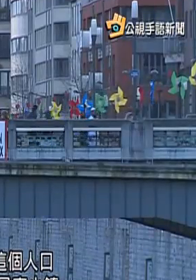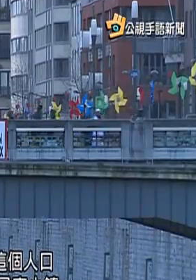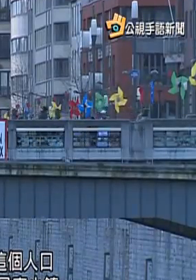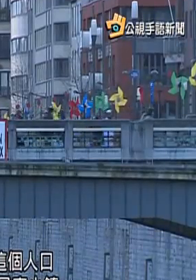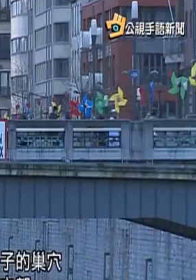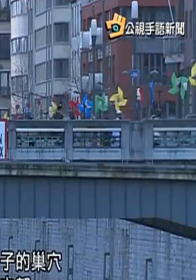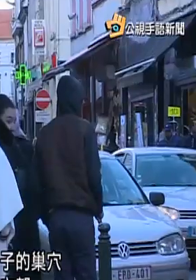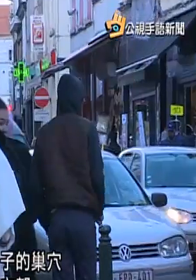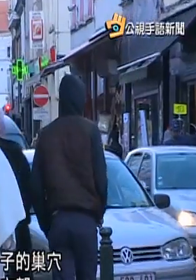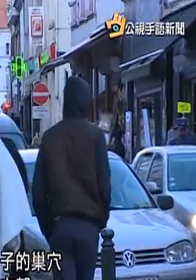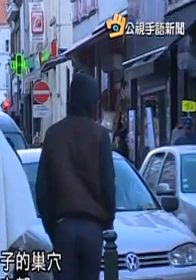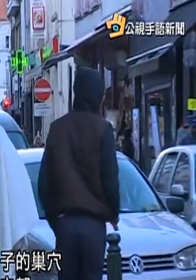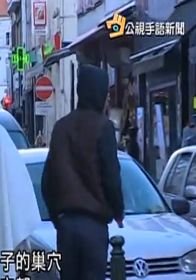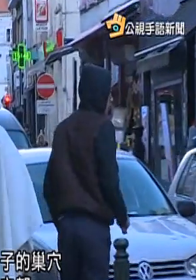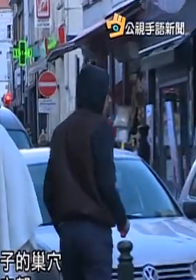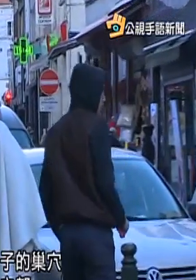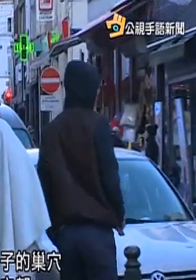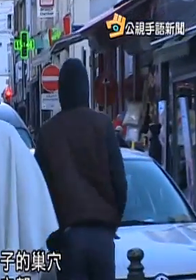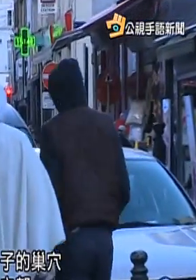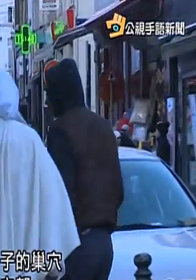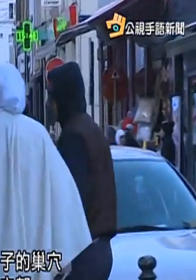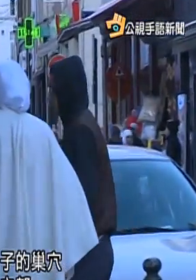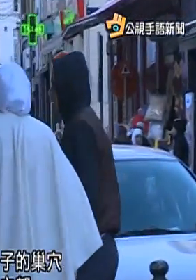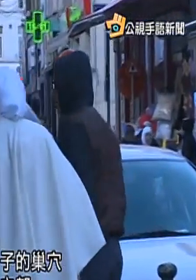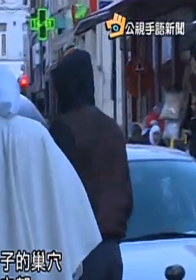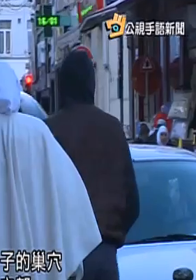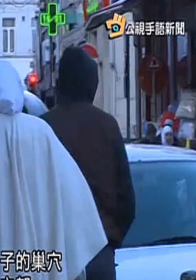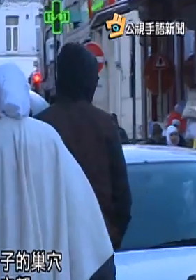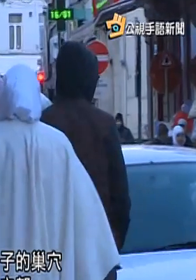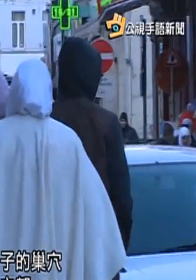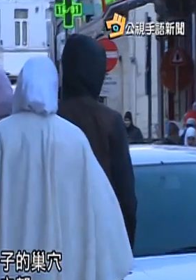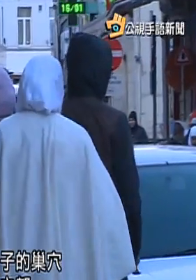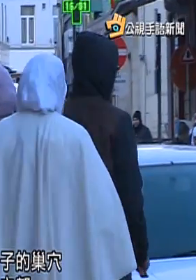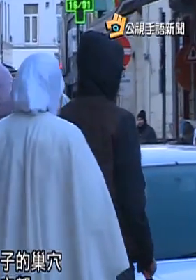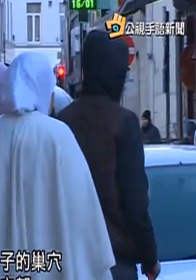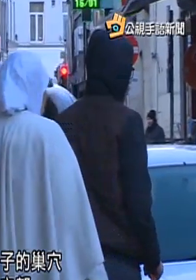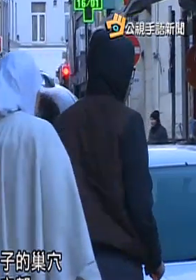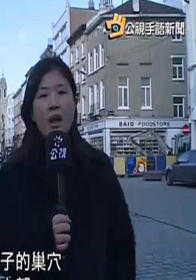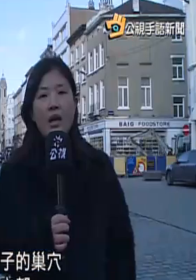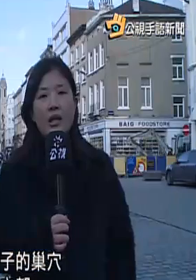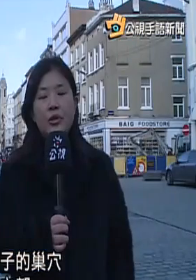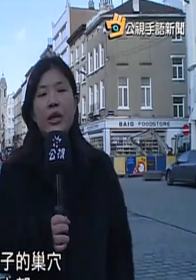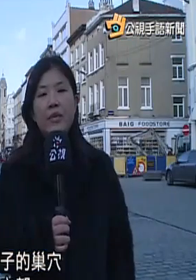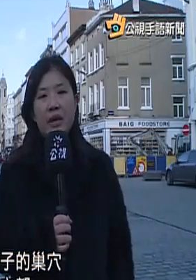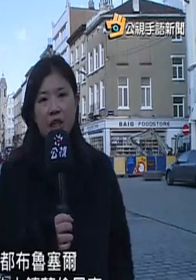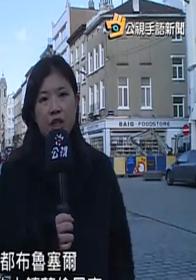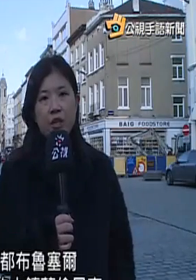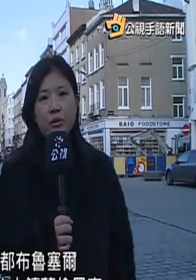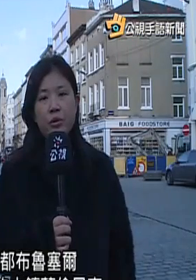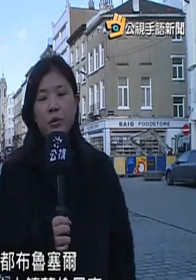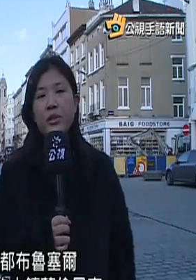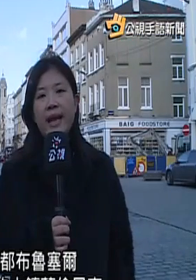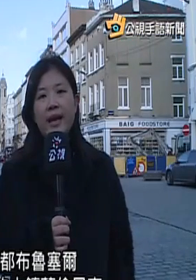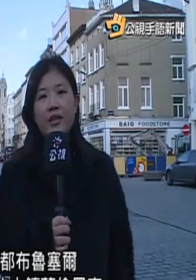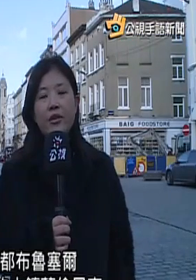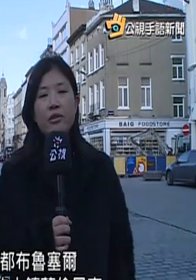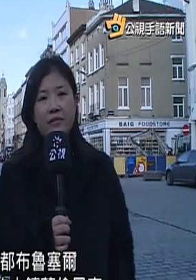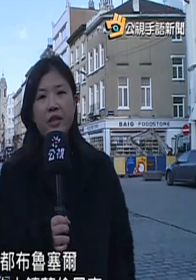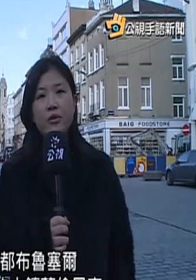成了恐怖分子的巢穴，圣战士之都。 距离比利时首都布鲁塞尔只有十分钟